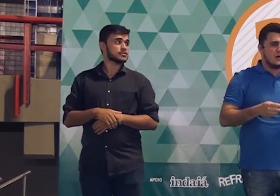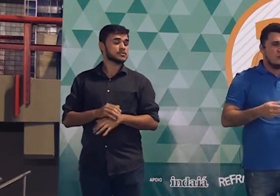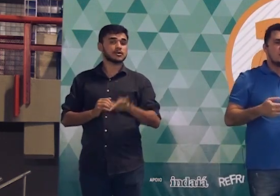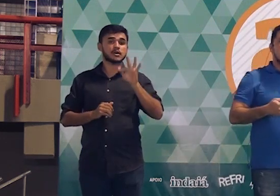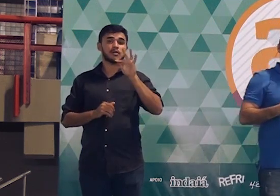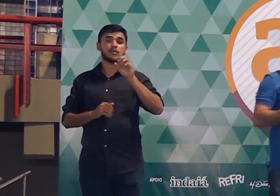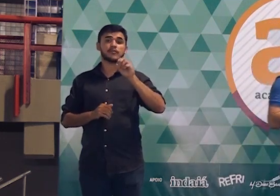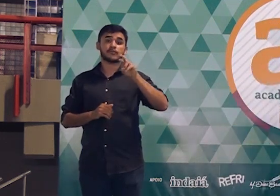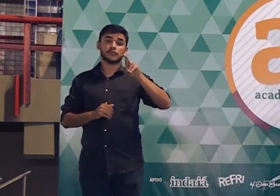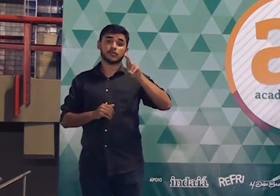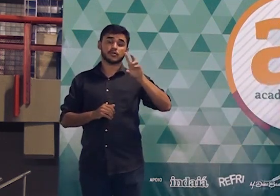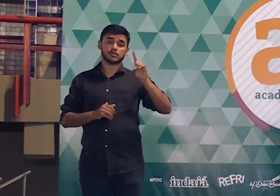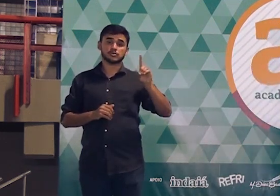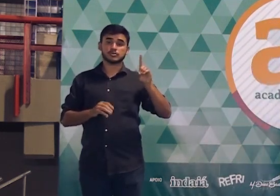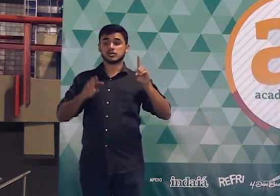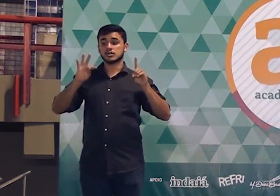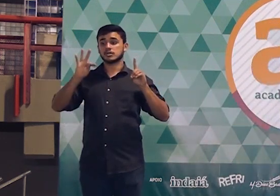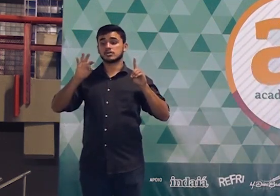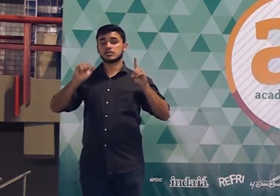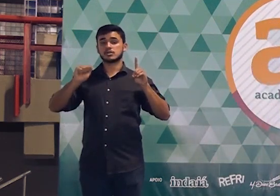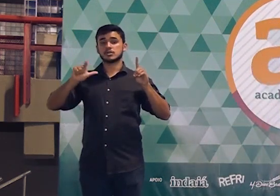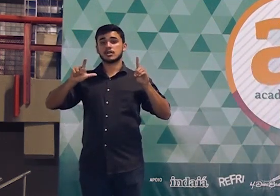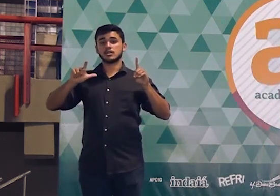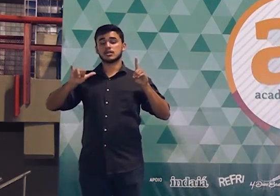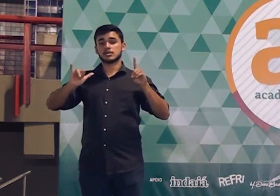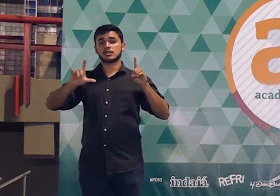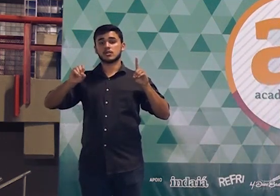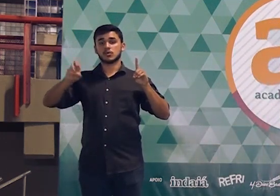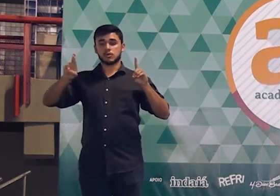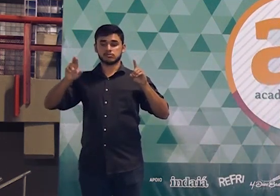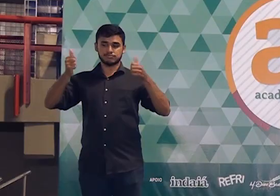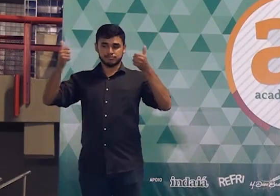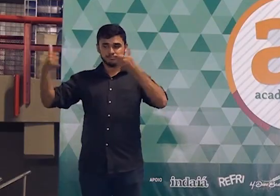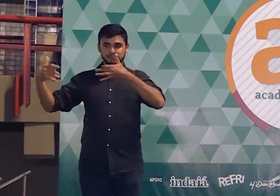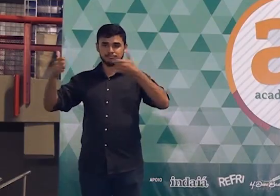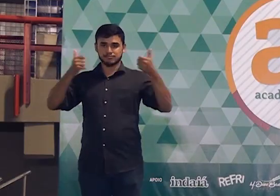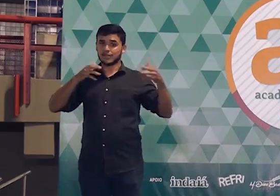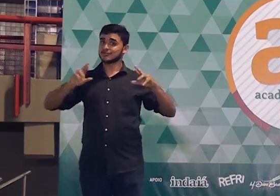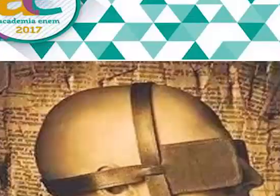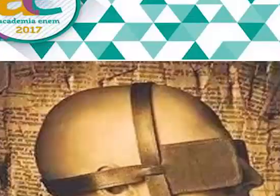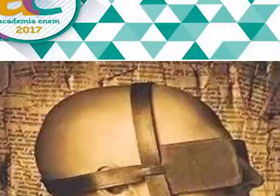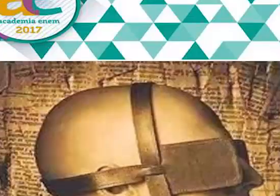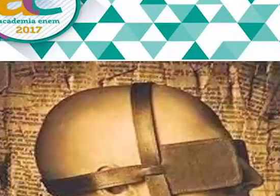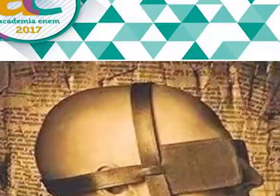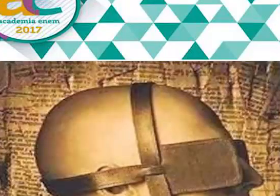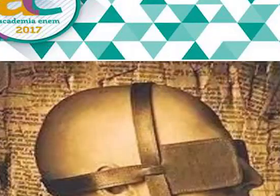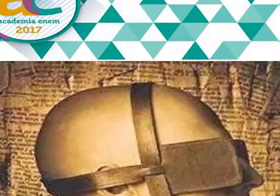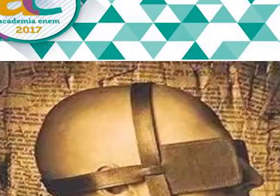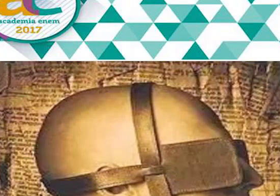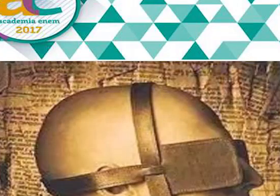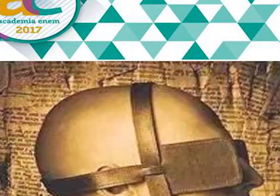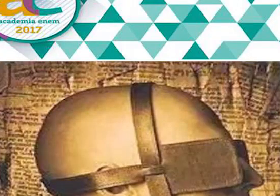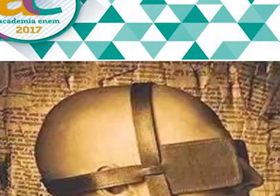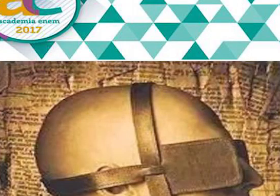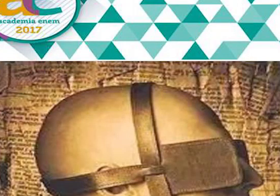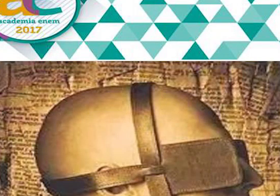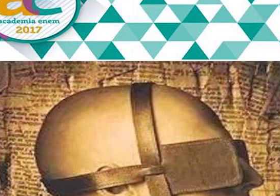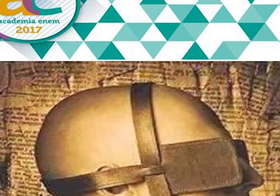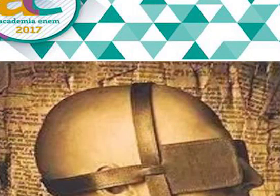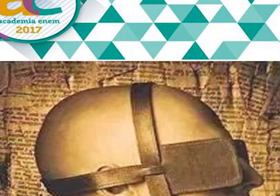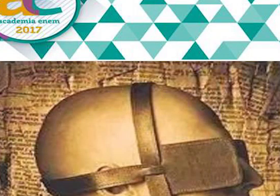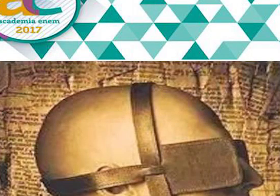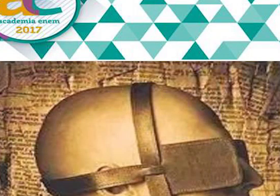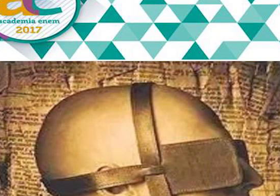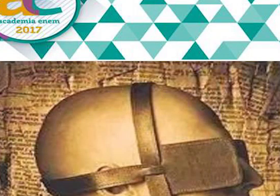coisa? Não, eu ainda vou explicar. Segura aí um pouquinho, tá? Ó, alienação do trabalho. O que é